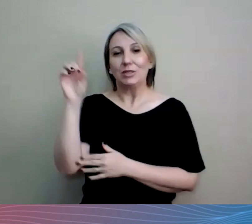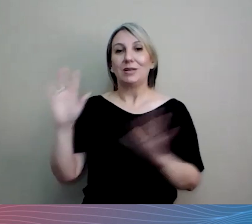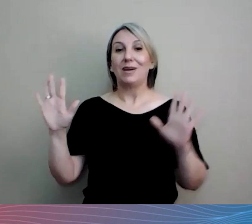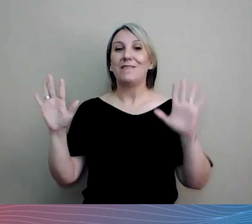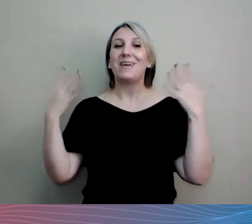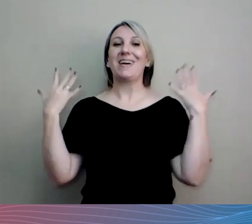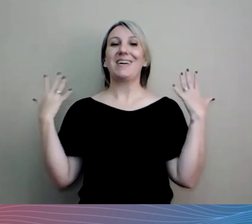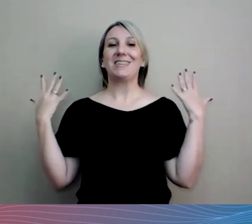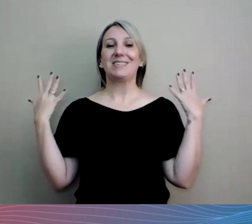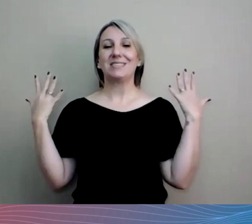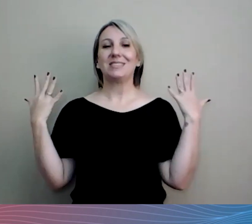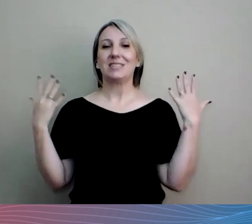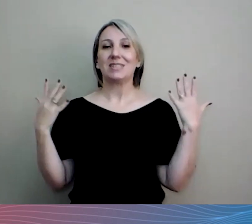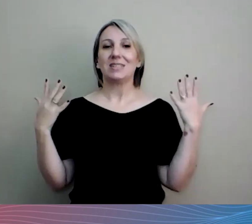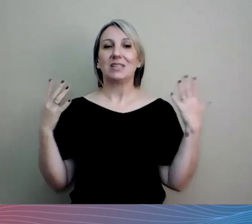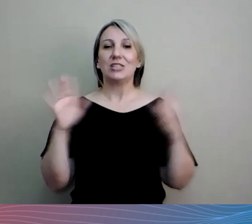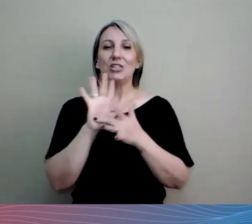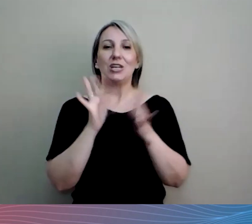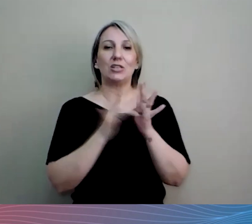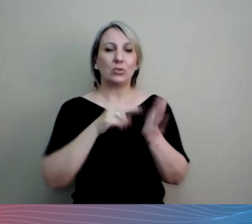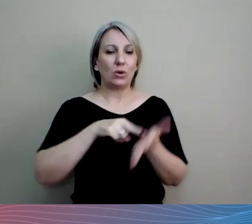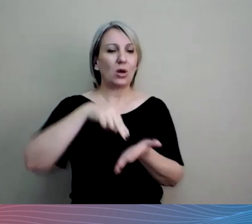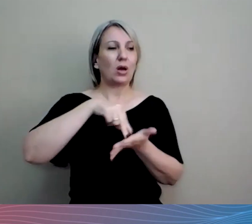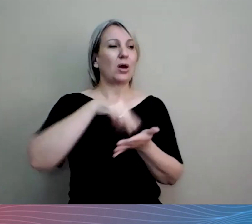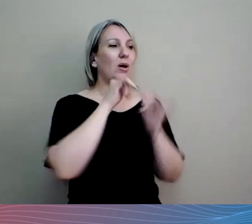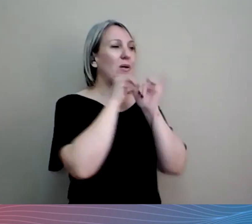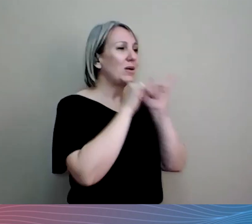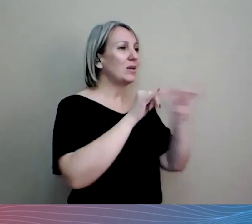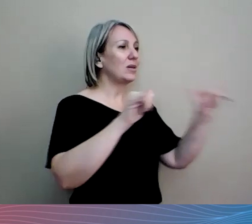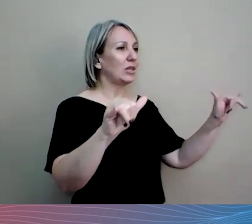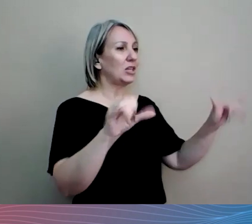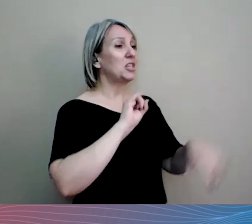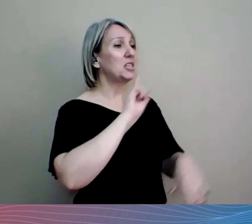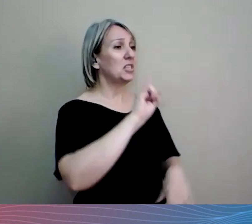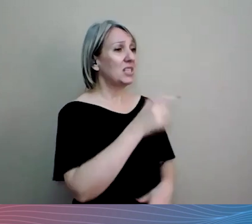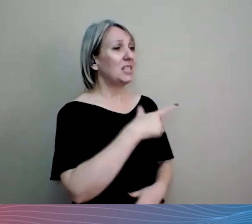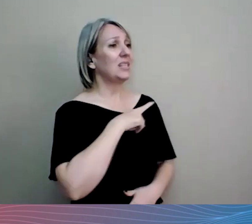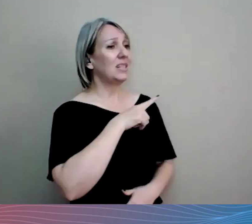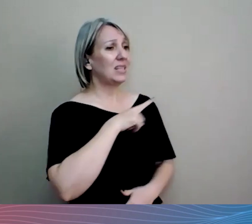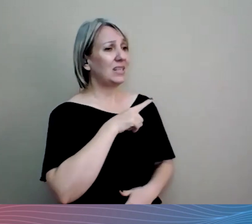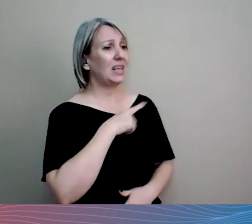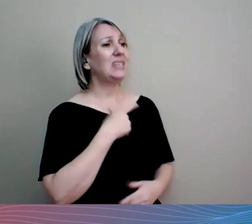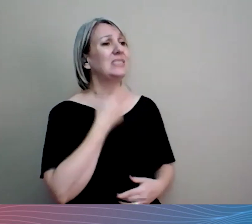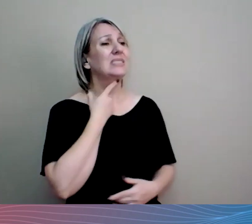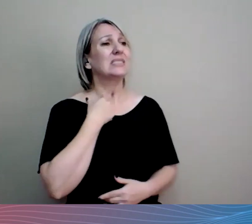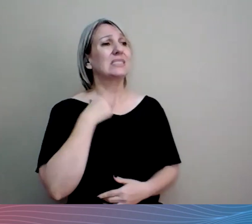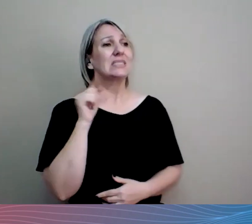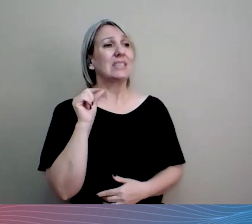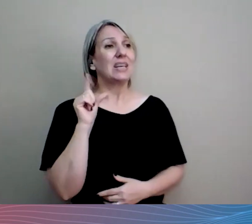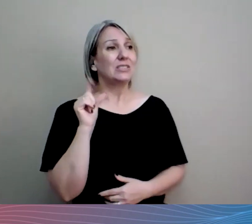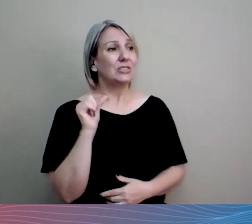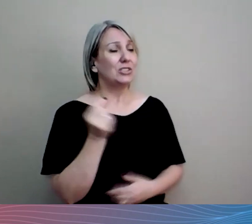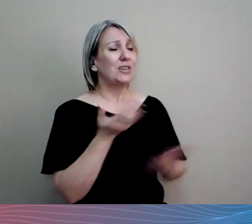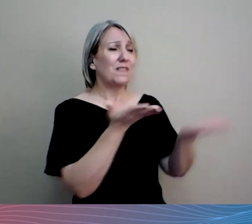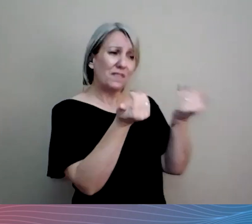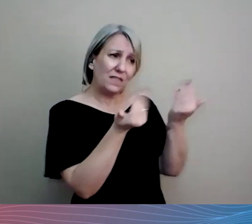exclamou: se alguém tem sede, venha a mim e beba. Eu sou a fonte. Eu